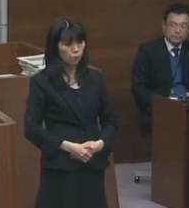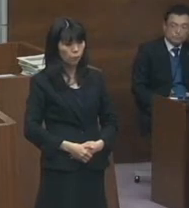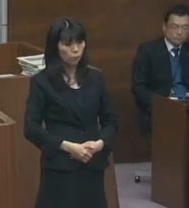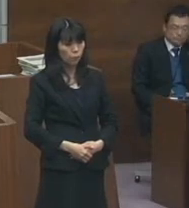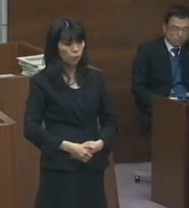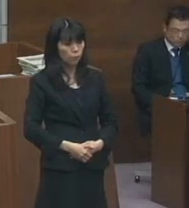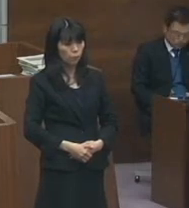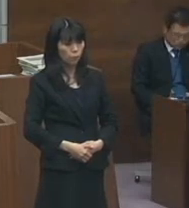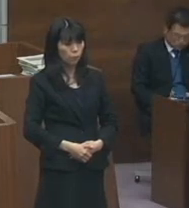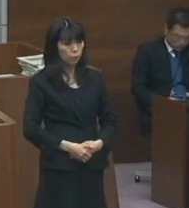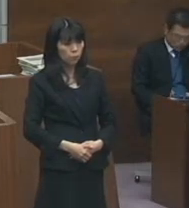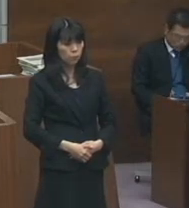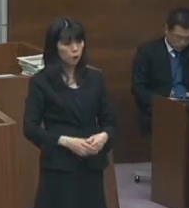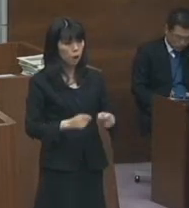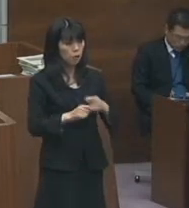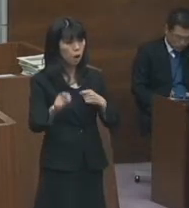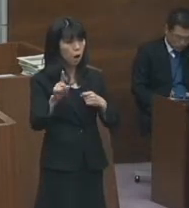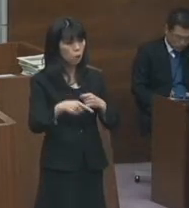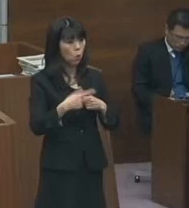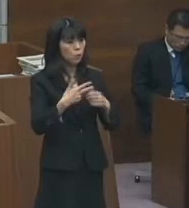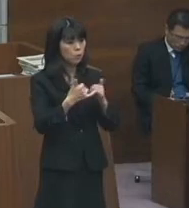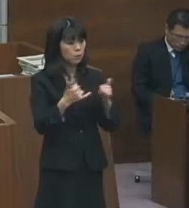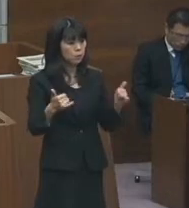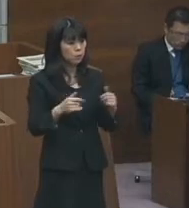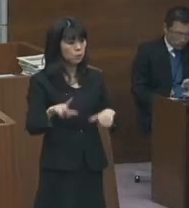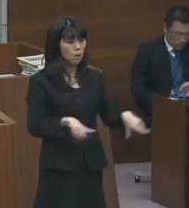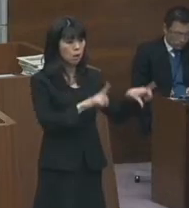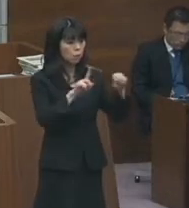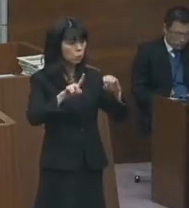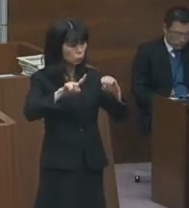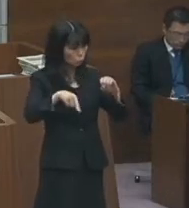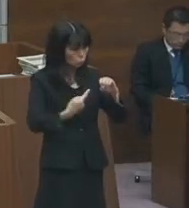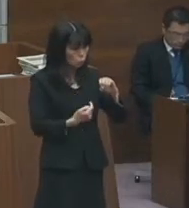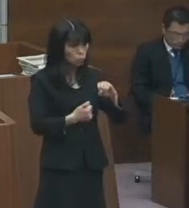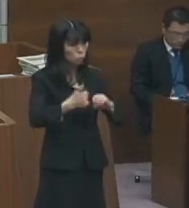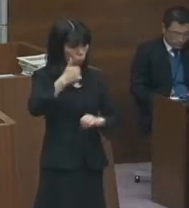市民生活局長。 長野市民生活局長。